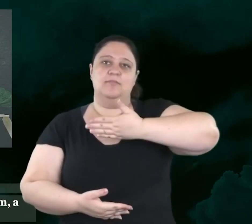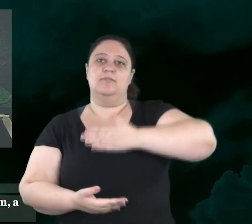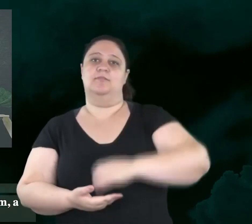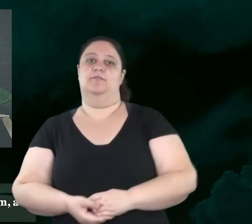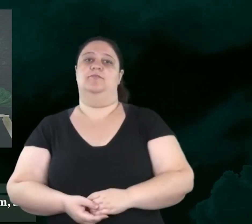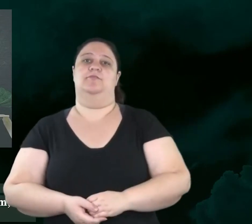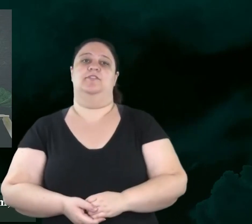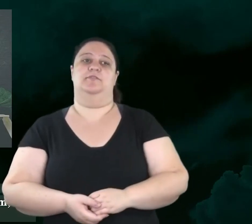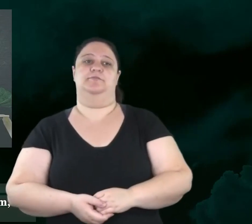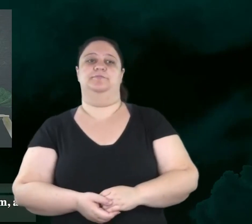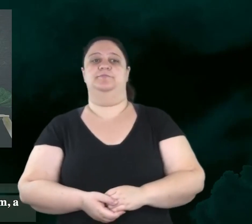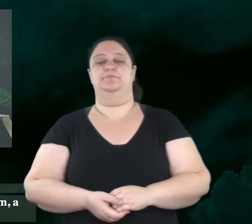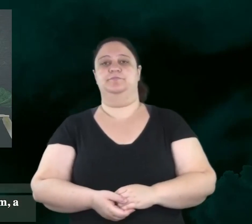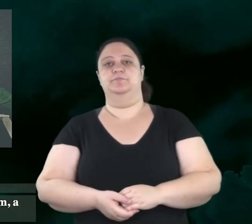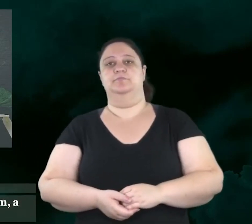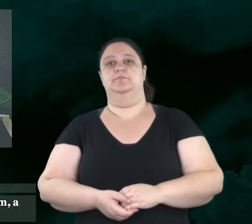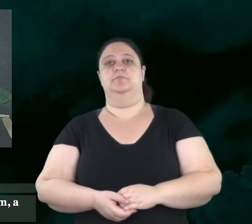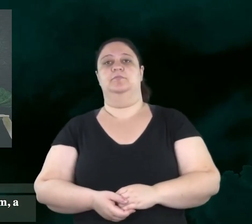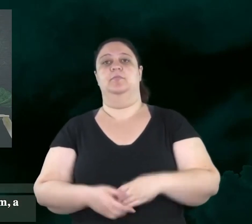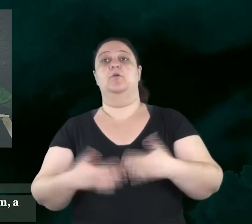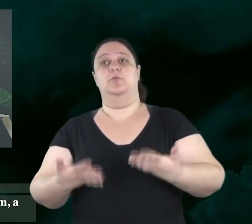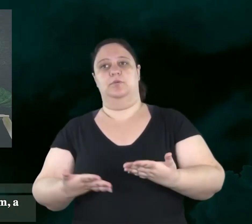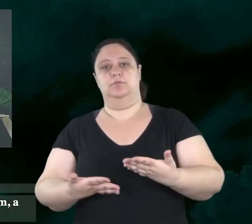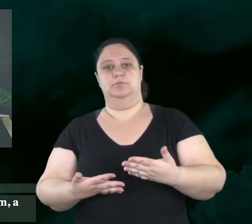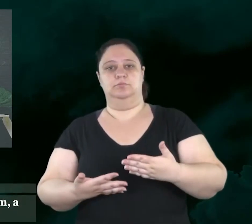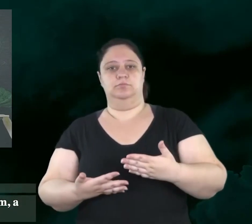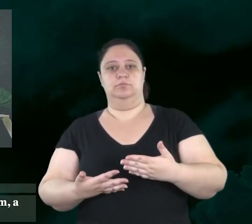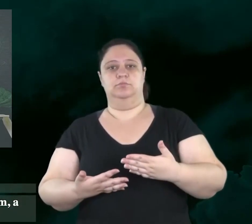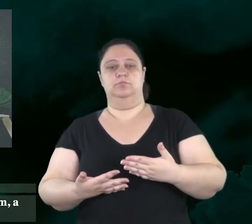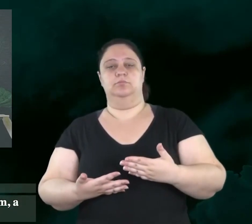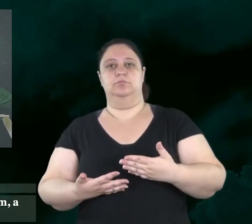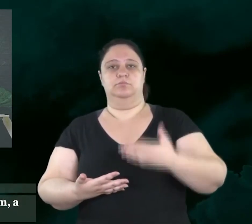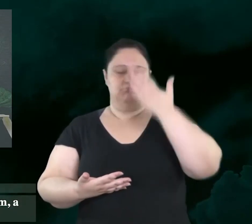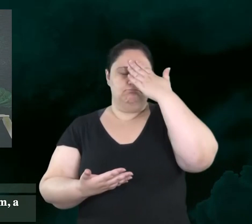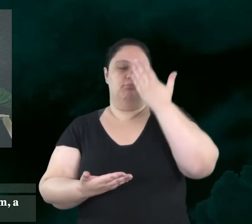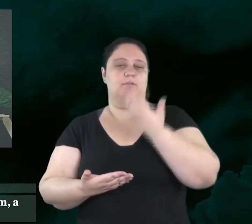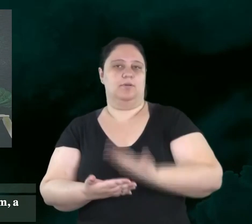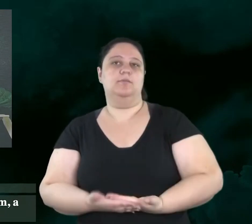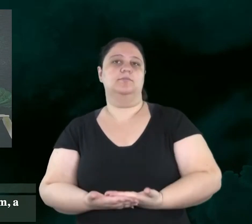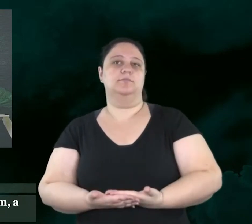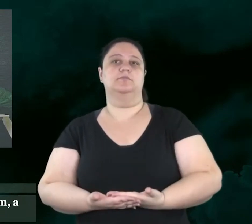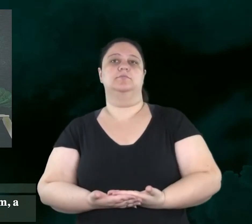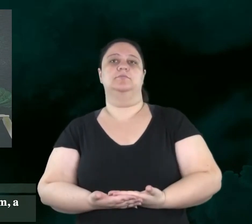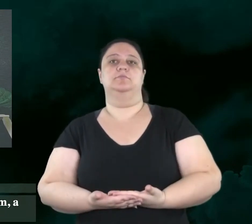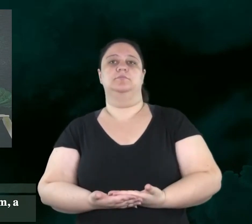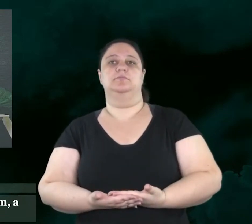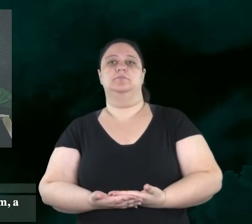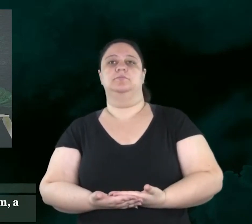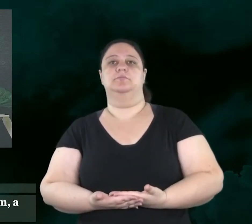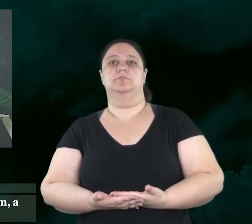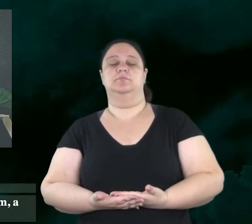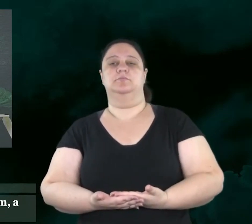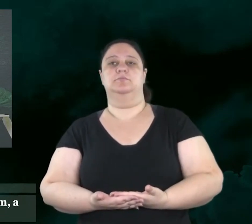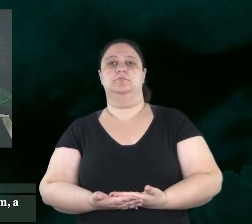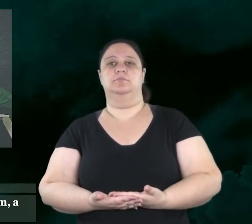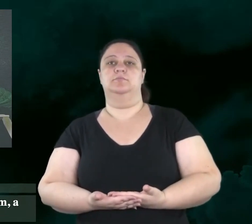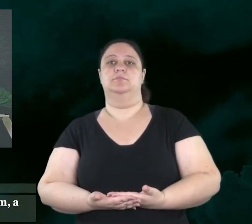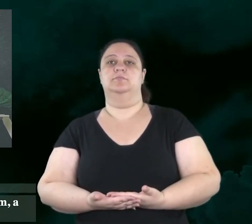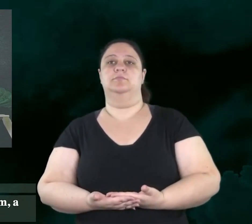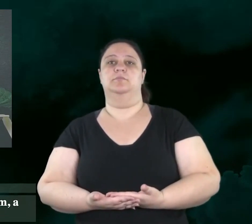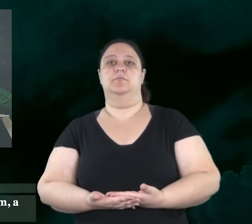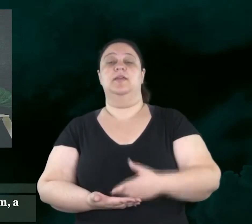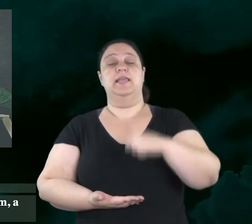Deus. E quando você crê, você recebe o quê? A